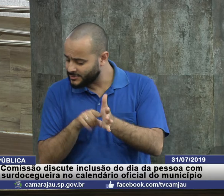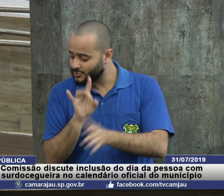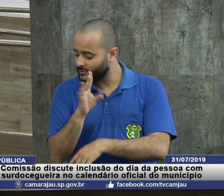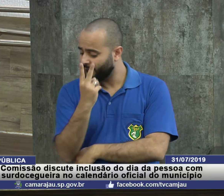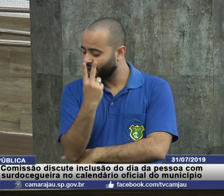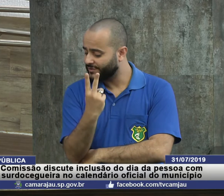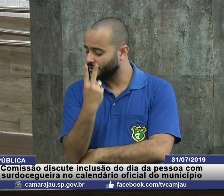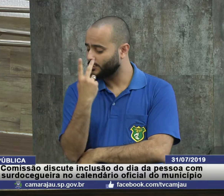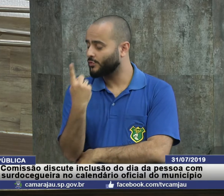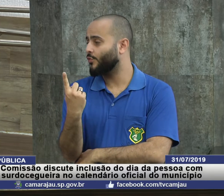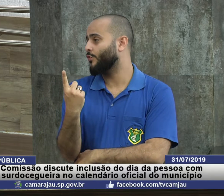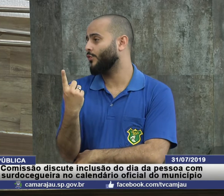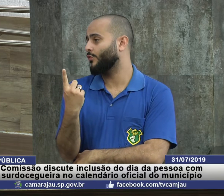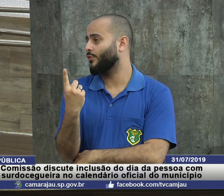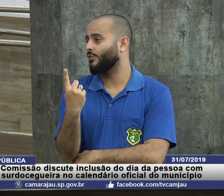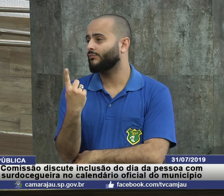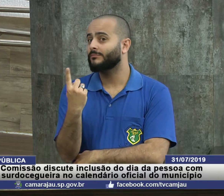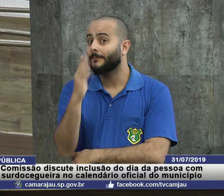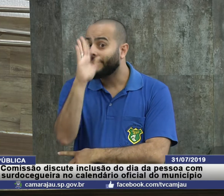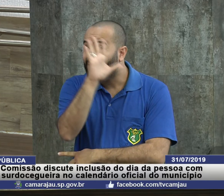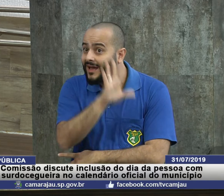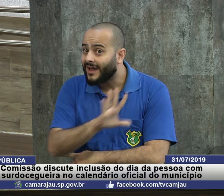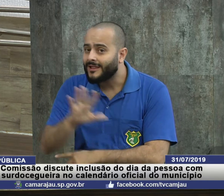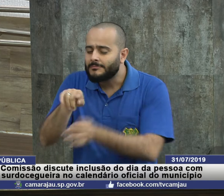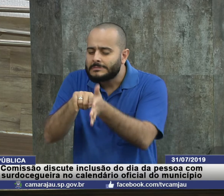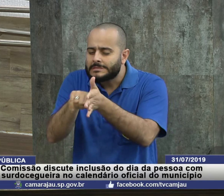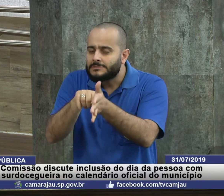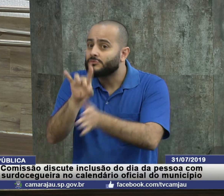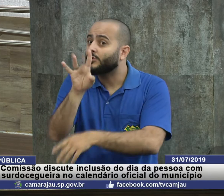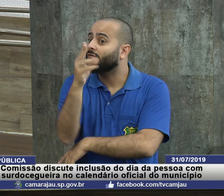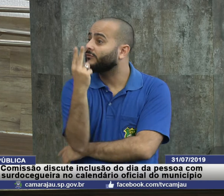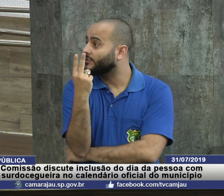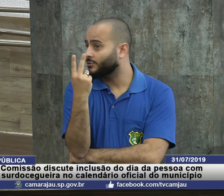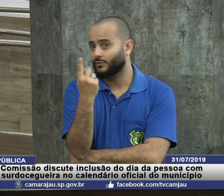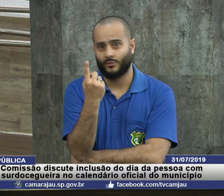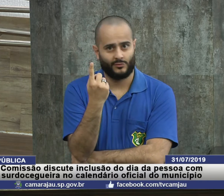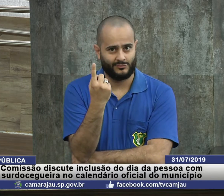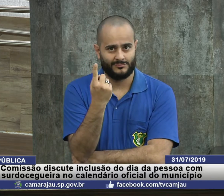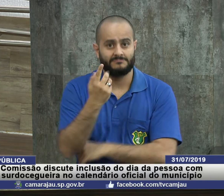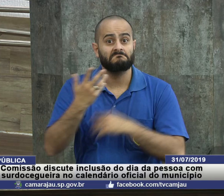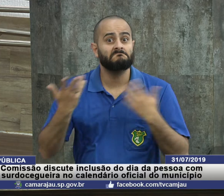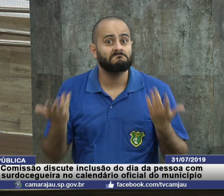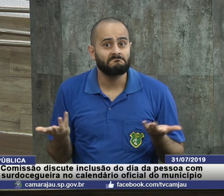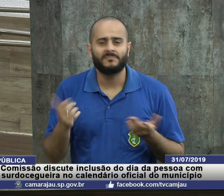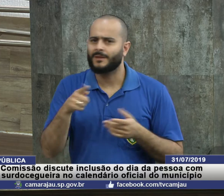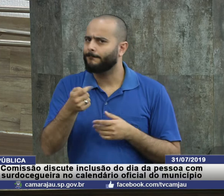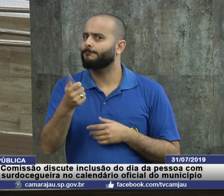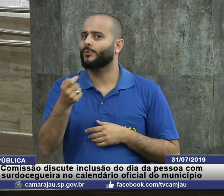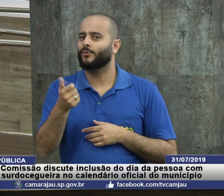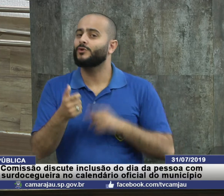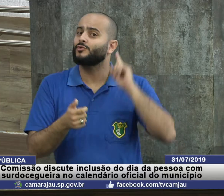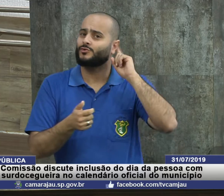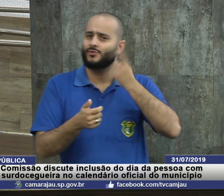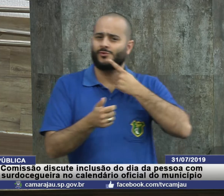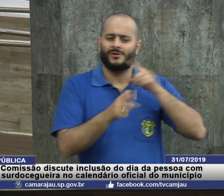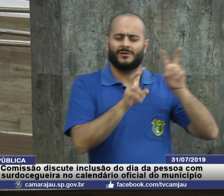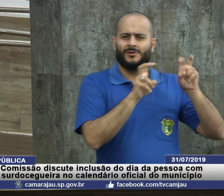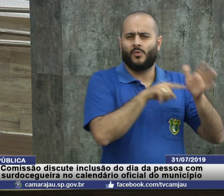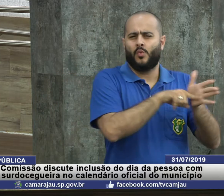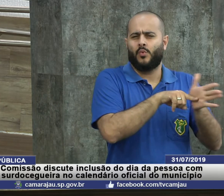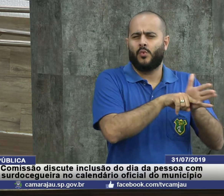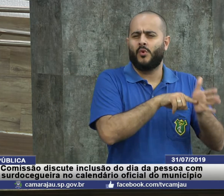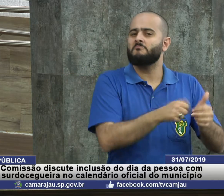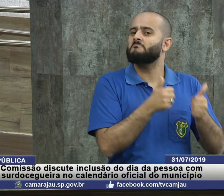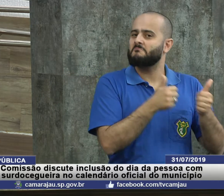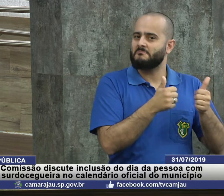surdo cegueira. De 2003 a 2014, existem 21 pesquisas na área da surdo cegueira